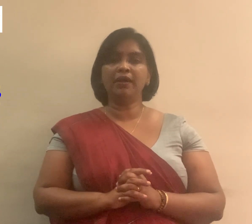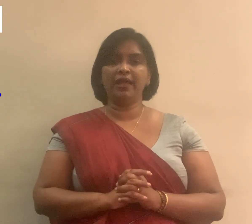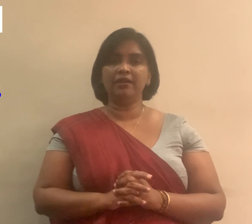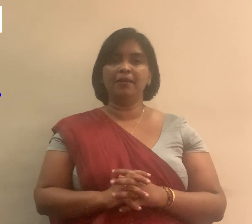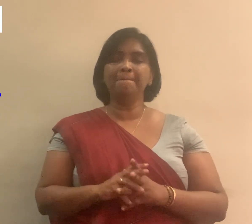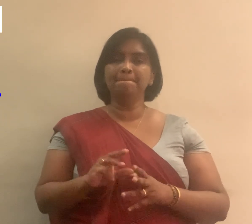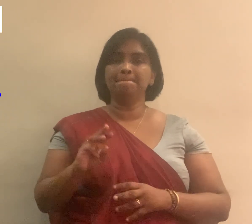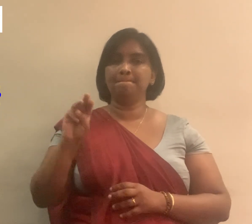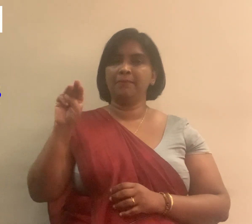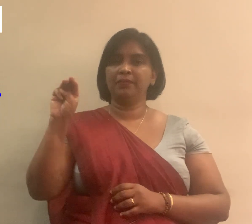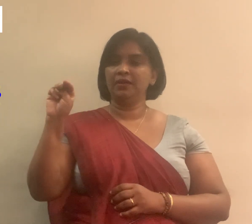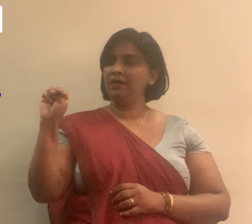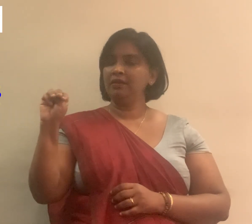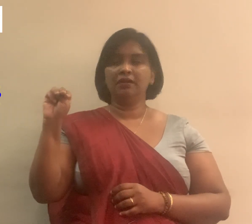අල්මයන්